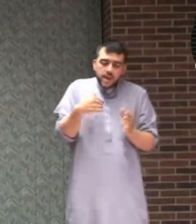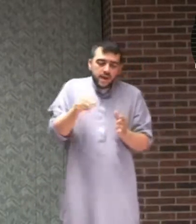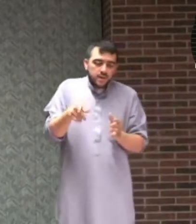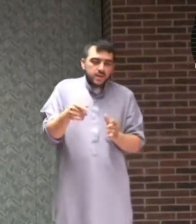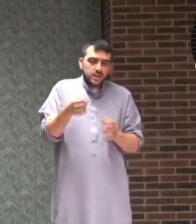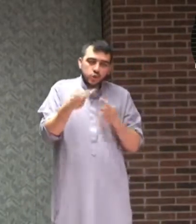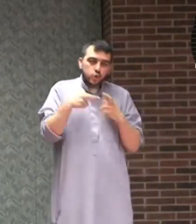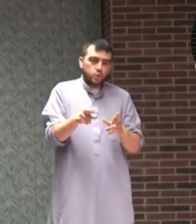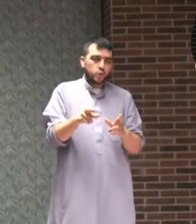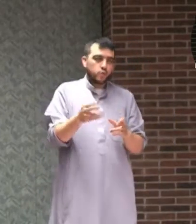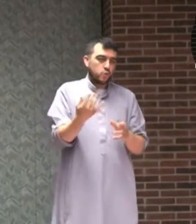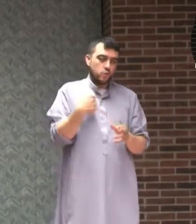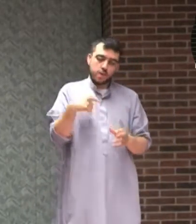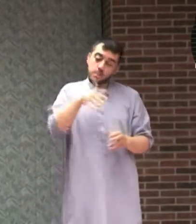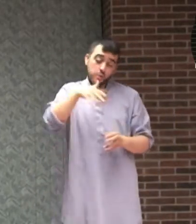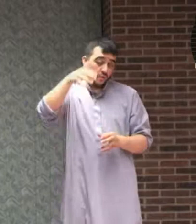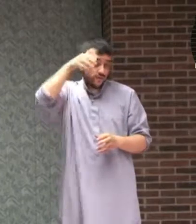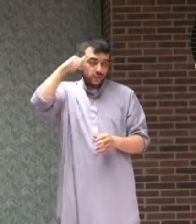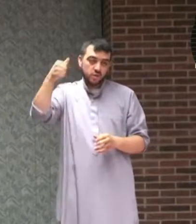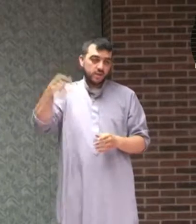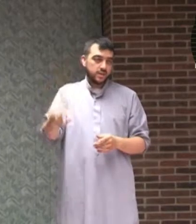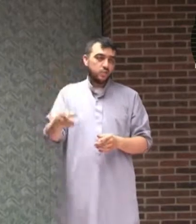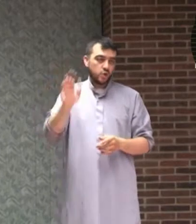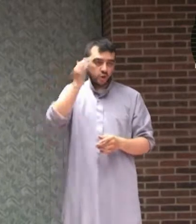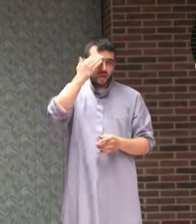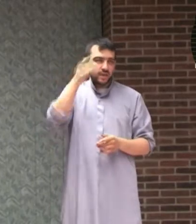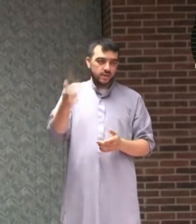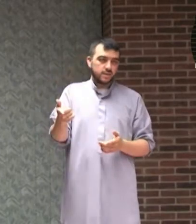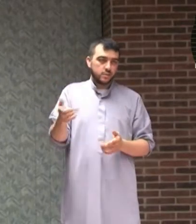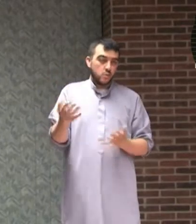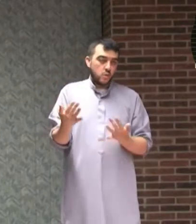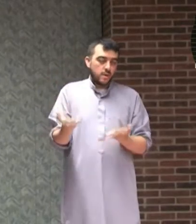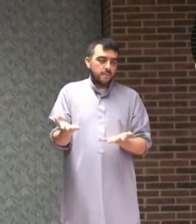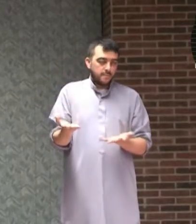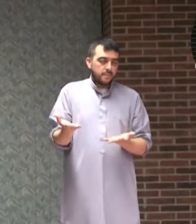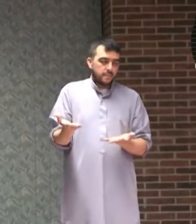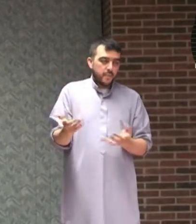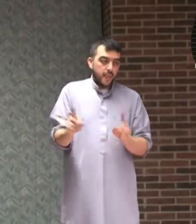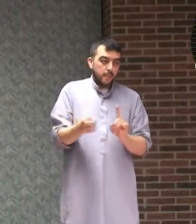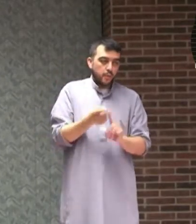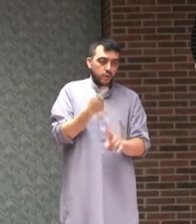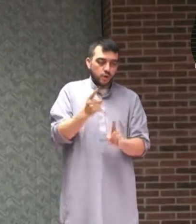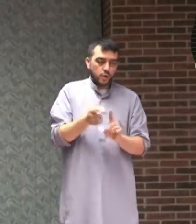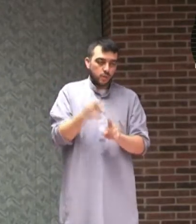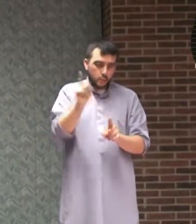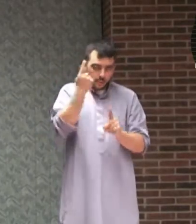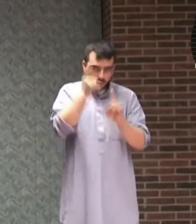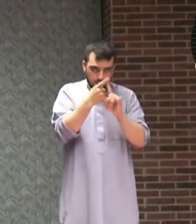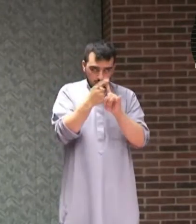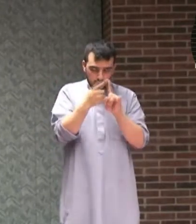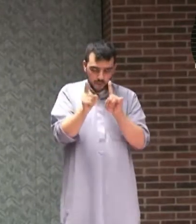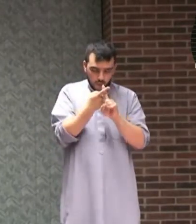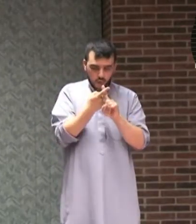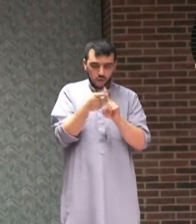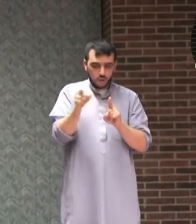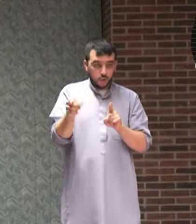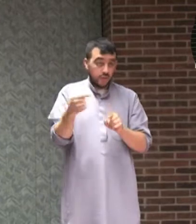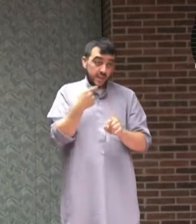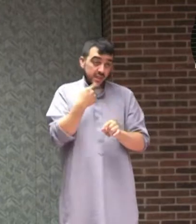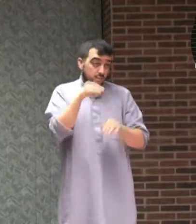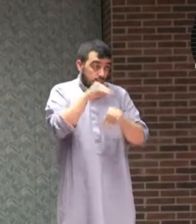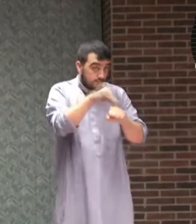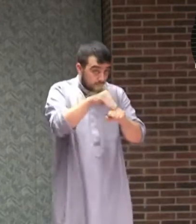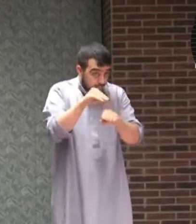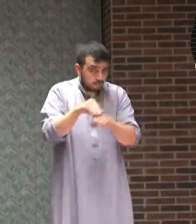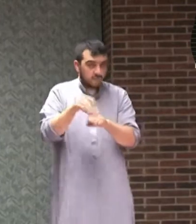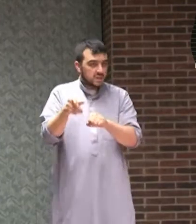pas capable de manière directe à déceler, ou en tout cas être certain que ce soit ça le bienfait voulu par le prophète alayhi salam. Allahu alam. Lequel le prophète salam